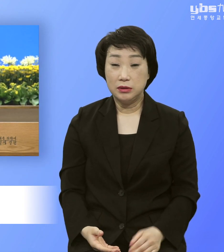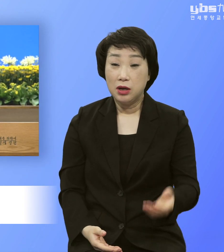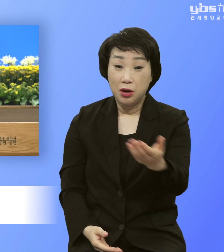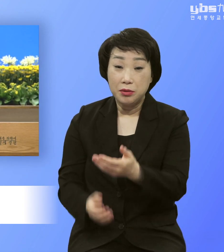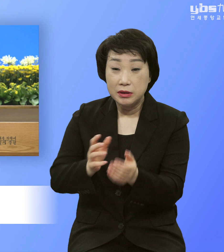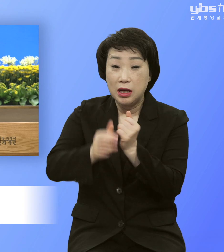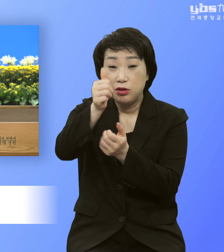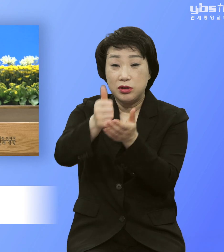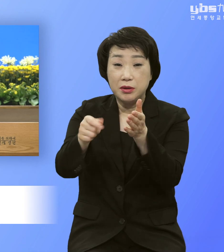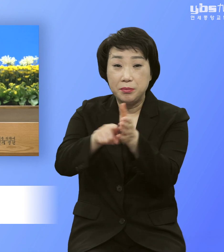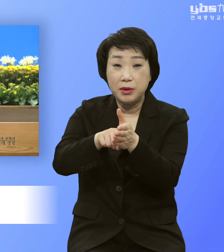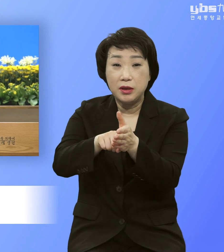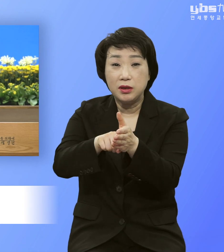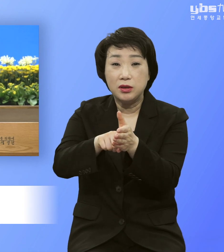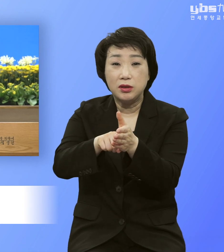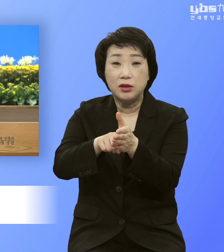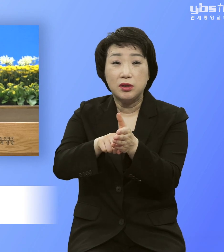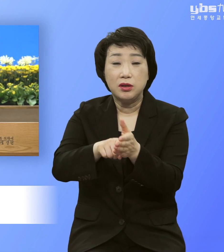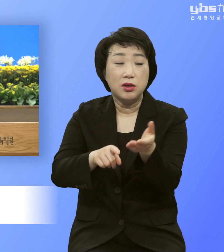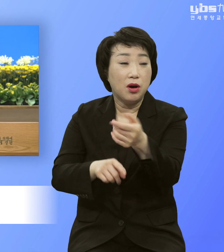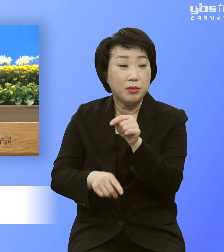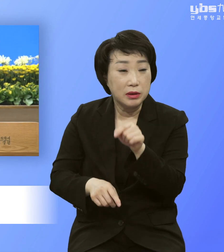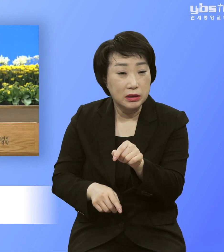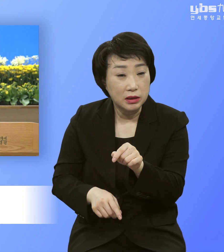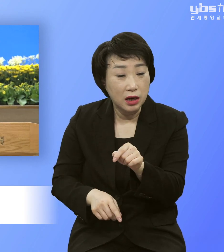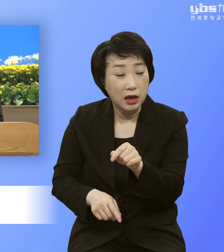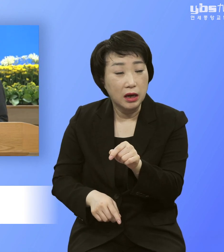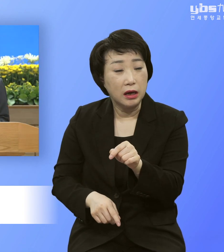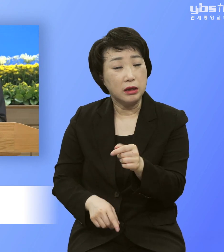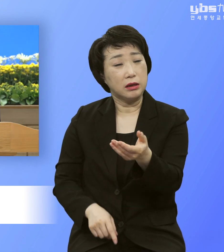당신이 예수 믿는 존재에